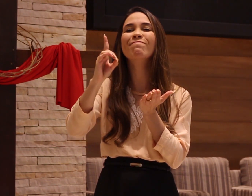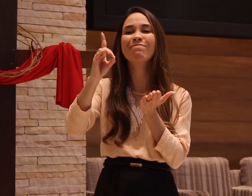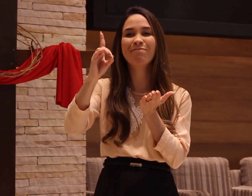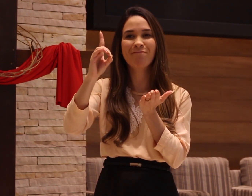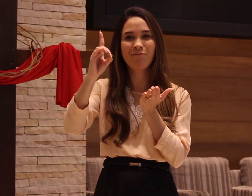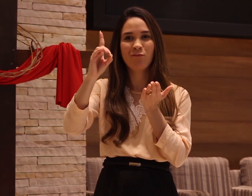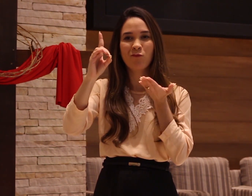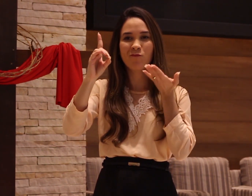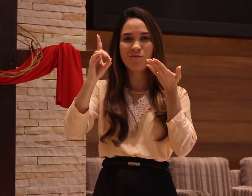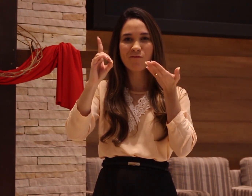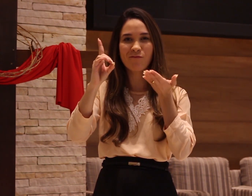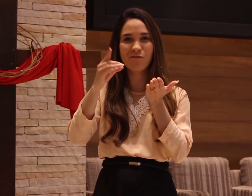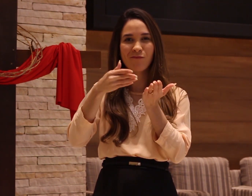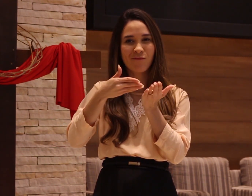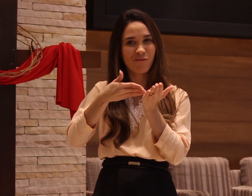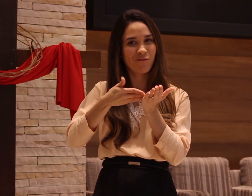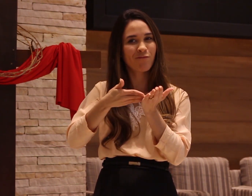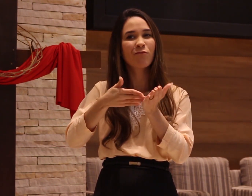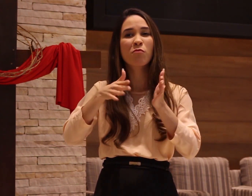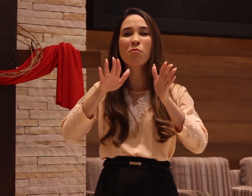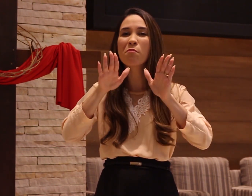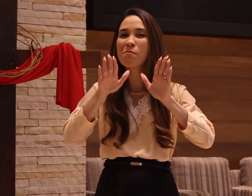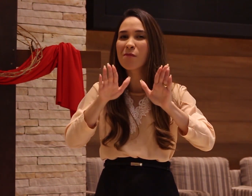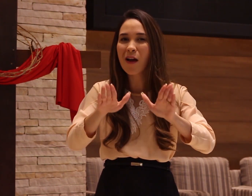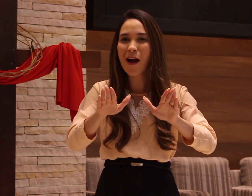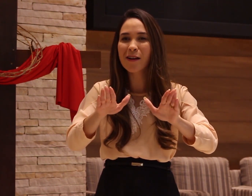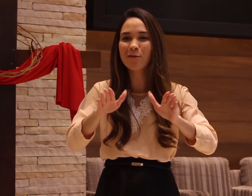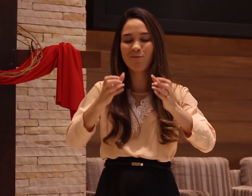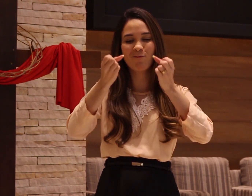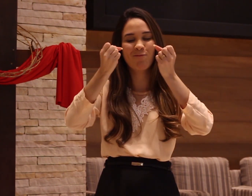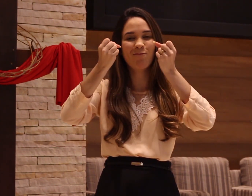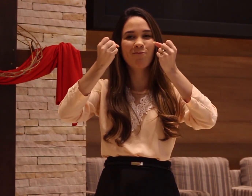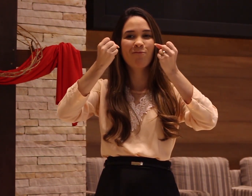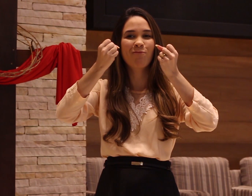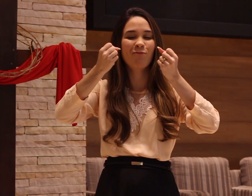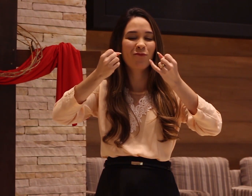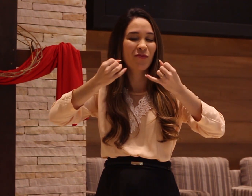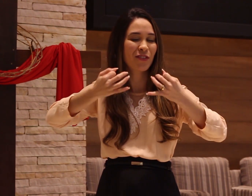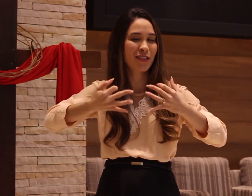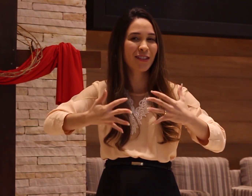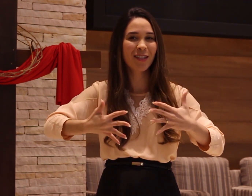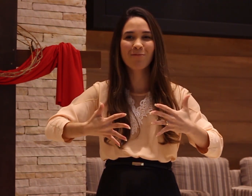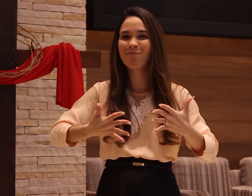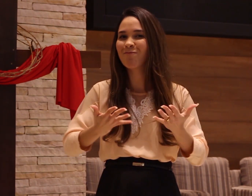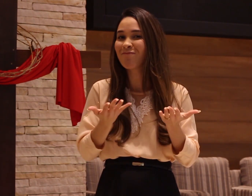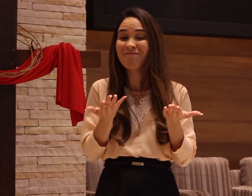Deus, mas não sei por onde